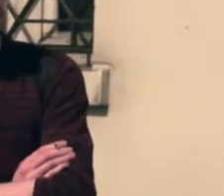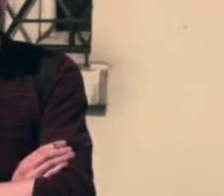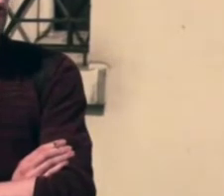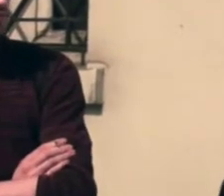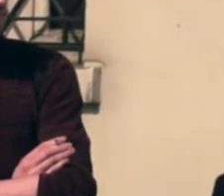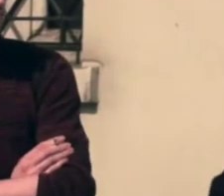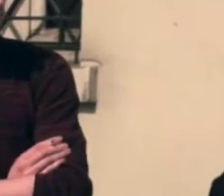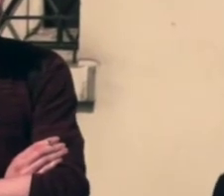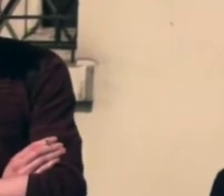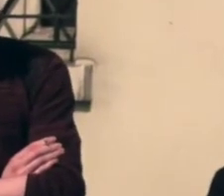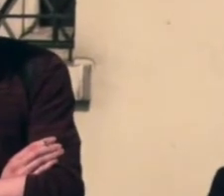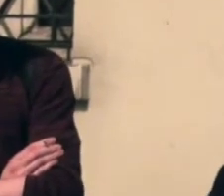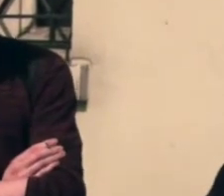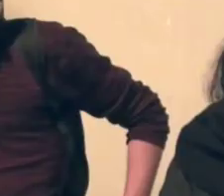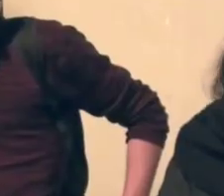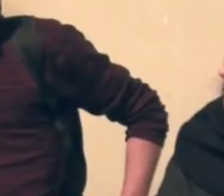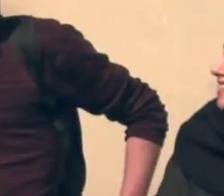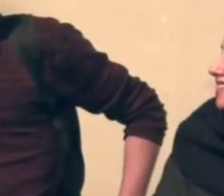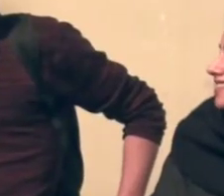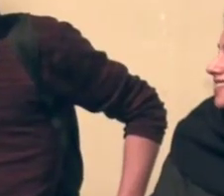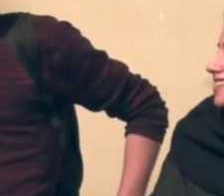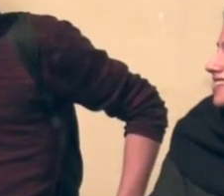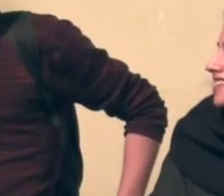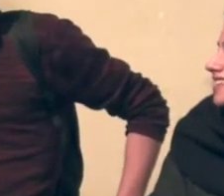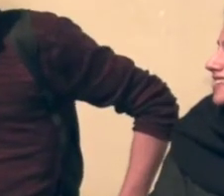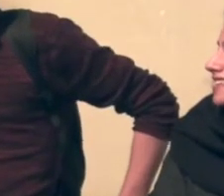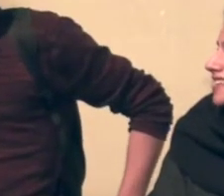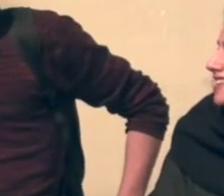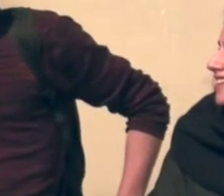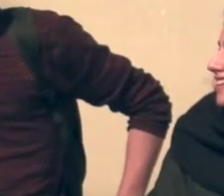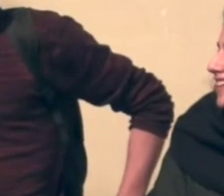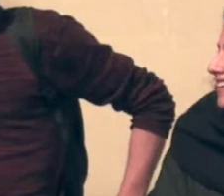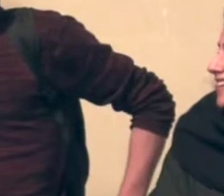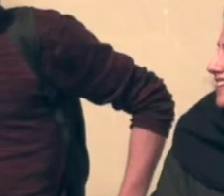le troisième mot, ce serait lumière. Moi, j'aurais dit beau,